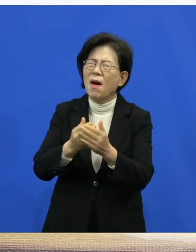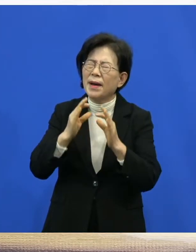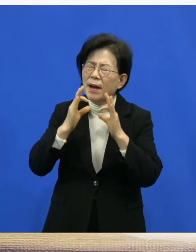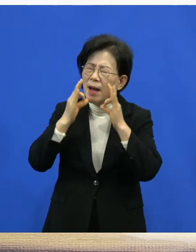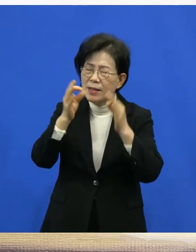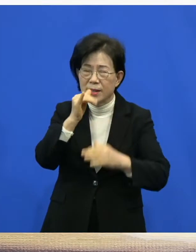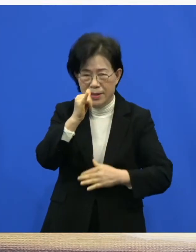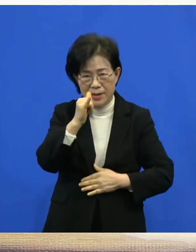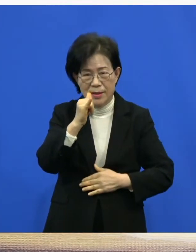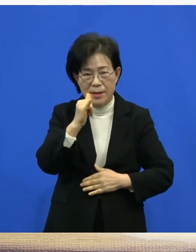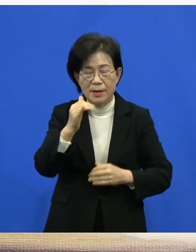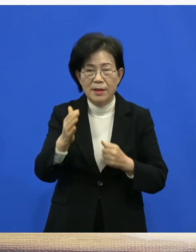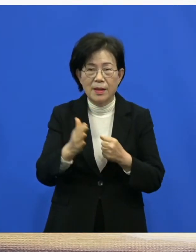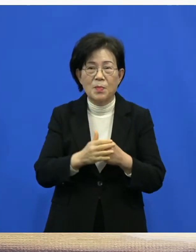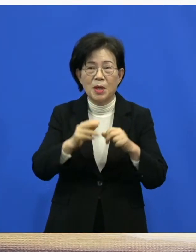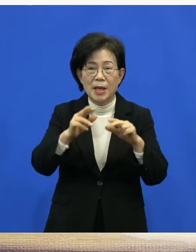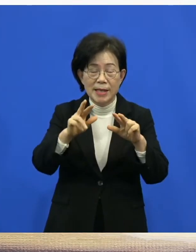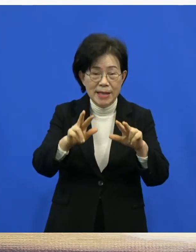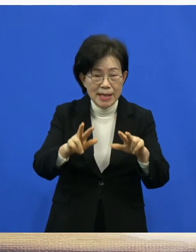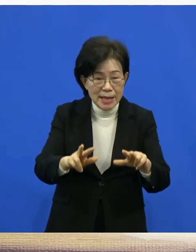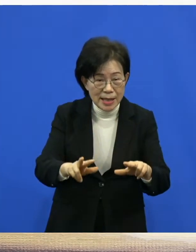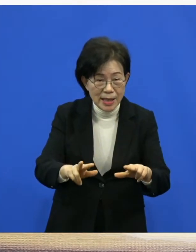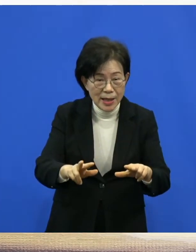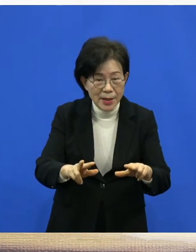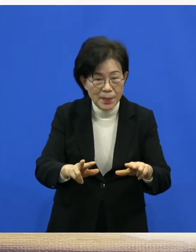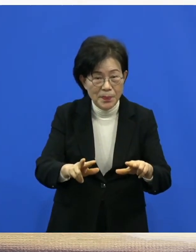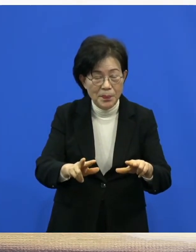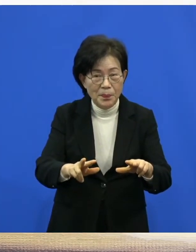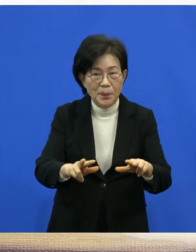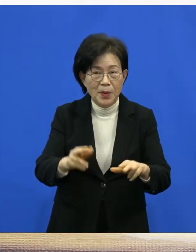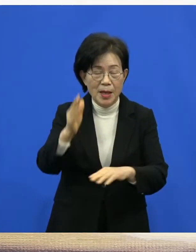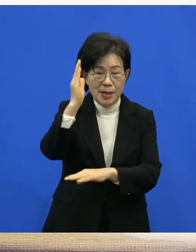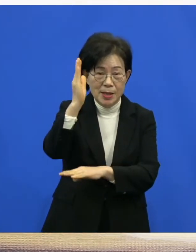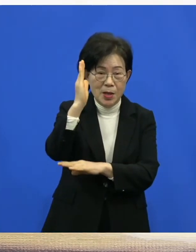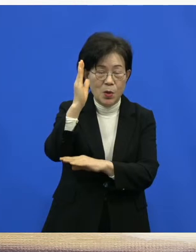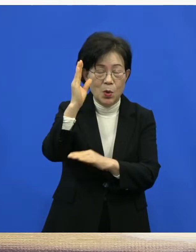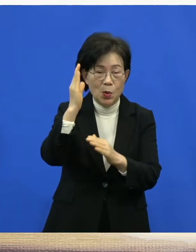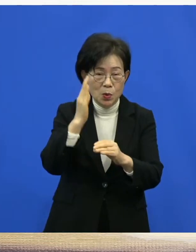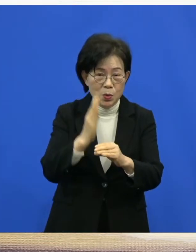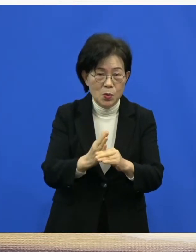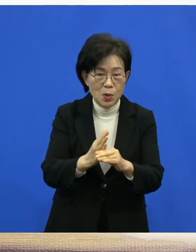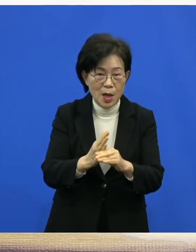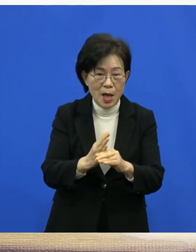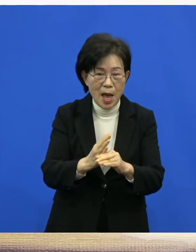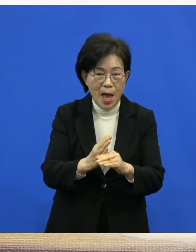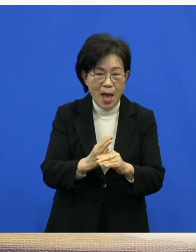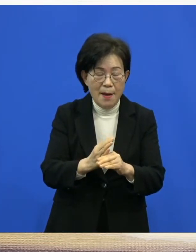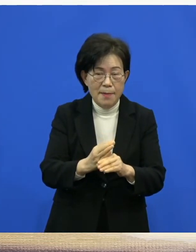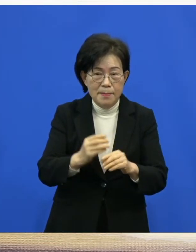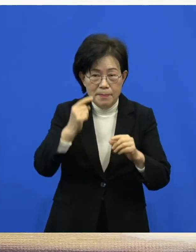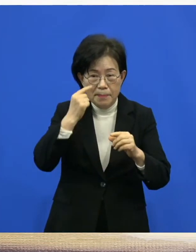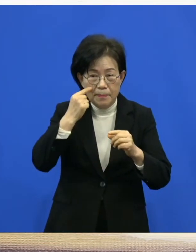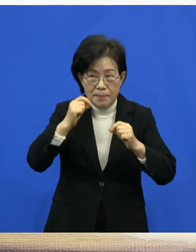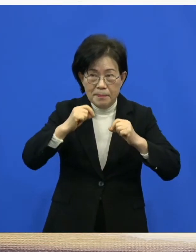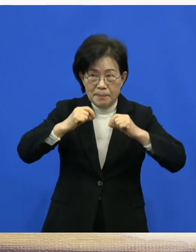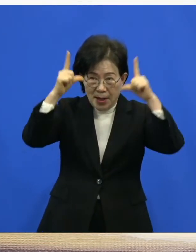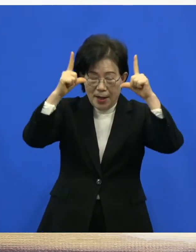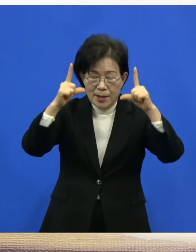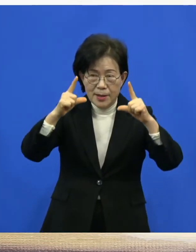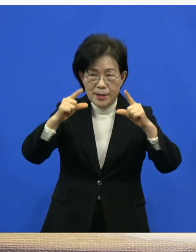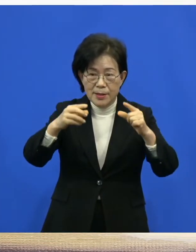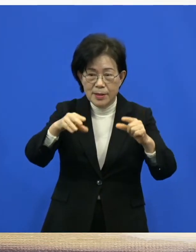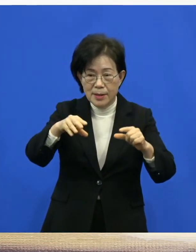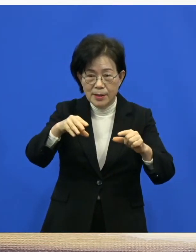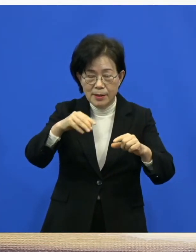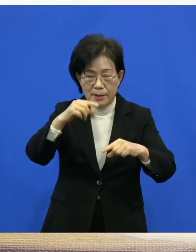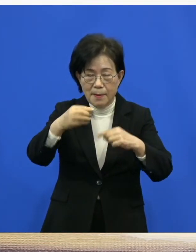그래서 나온 분들은 지금 이 집회 가운데 지금 결의가 보통한 거예요. 이게 고난의